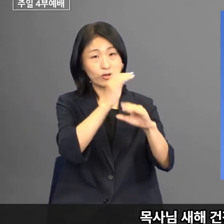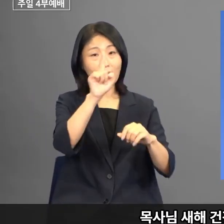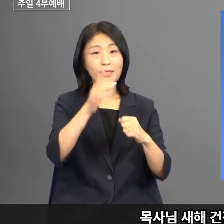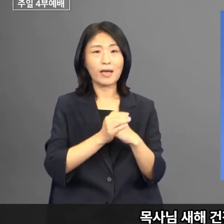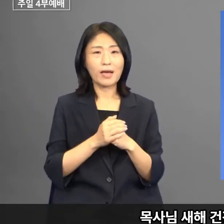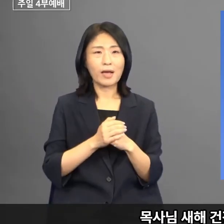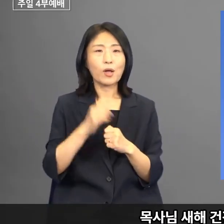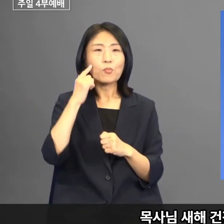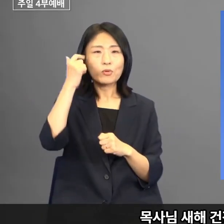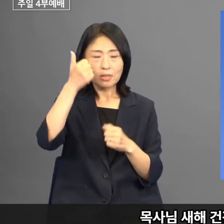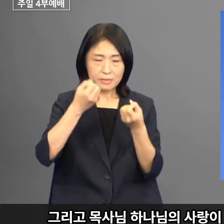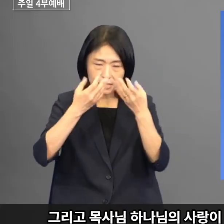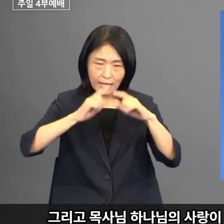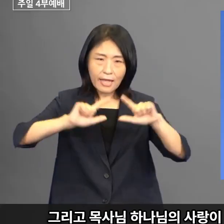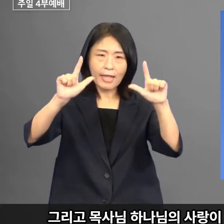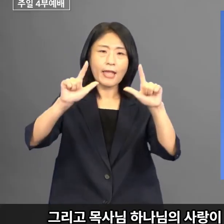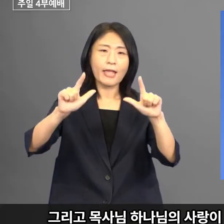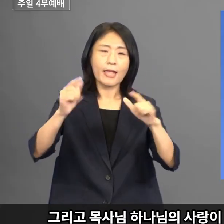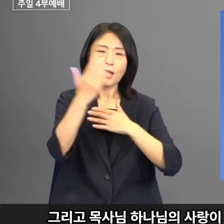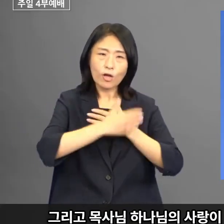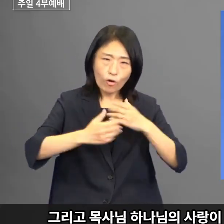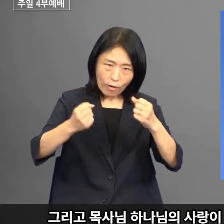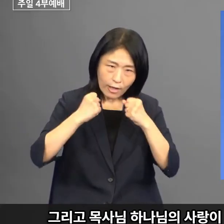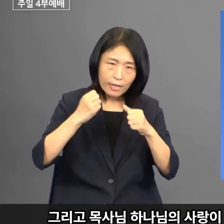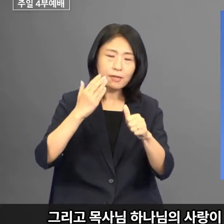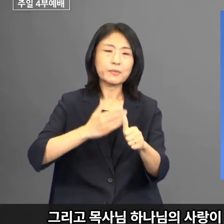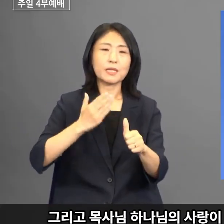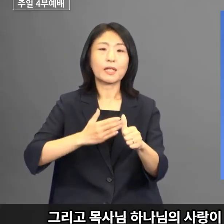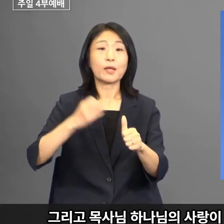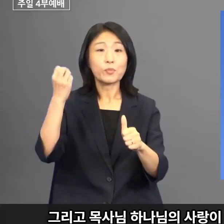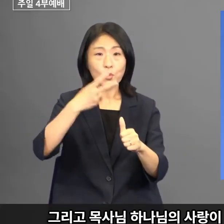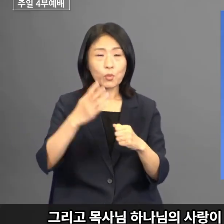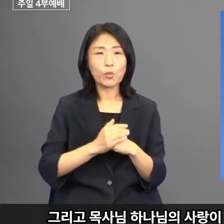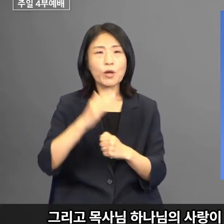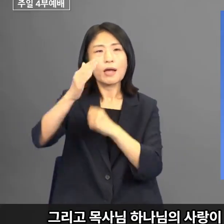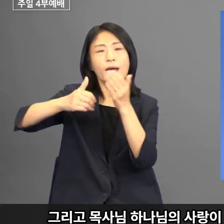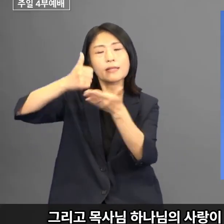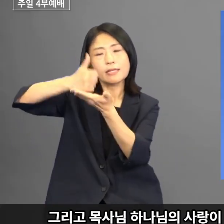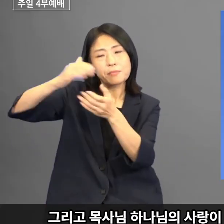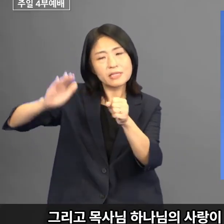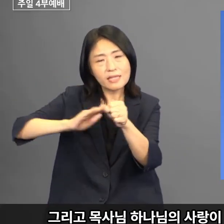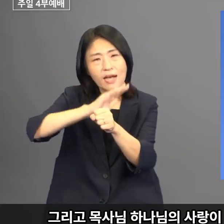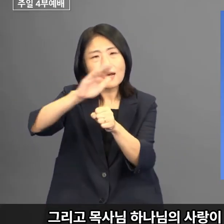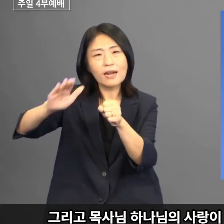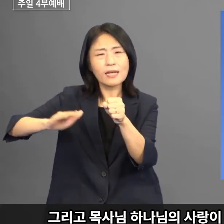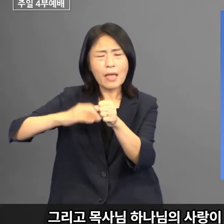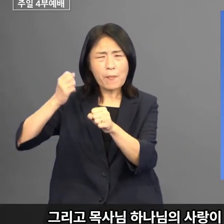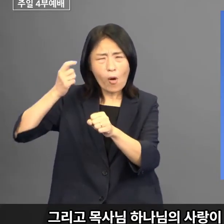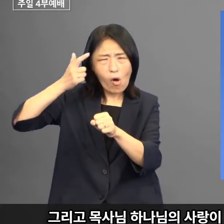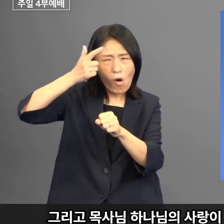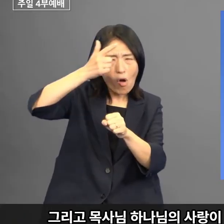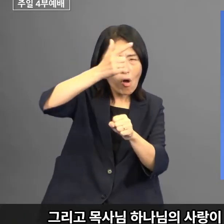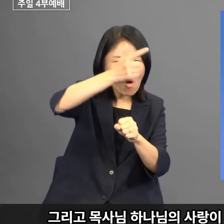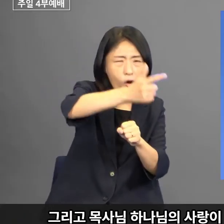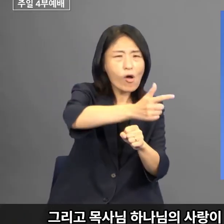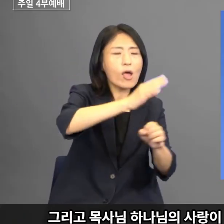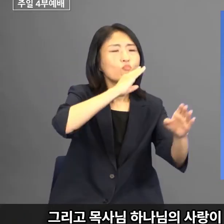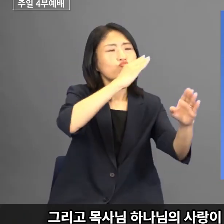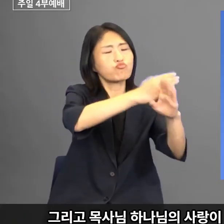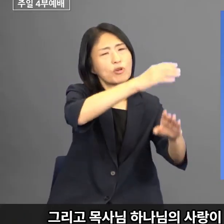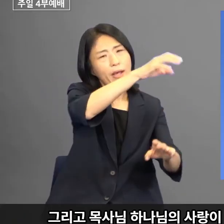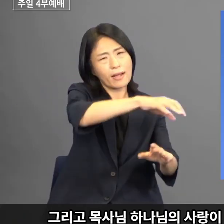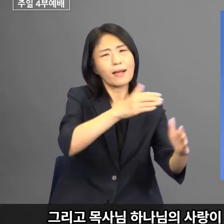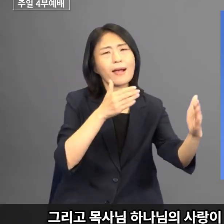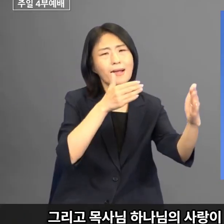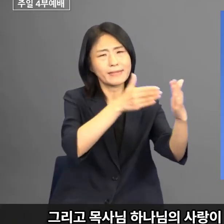새해 건강하시길 바랍니다. 그리고 목사님, 하나님의 사랑이 더 멀리